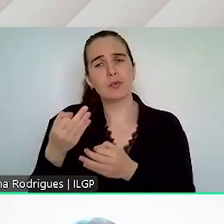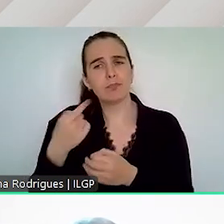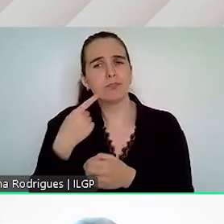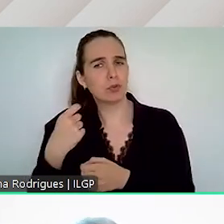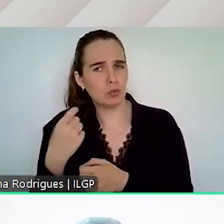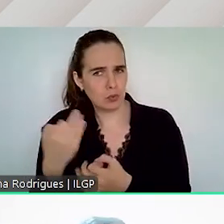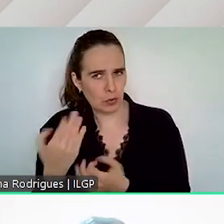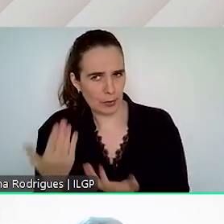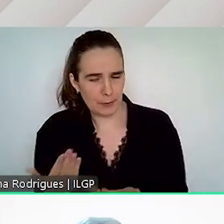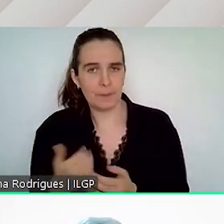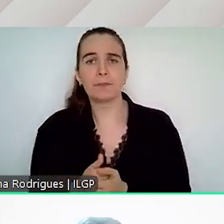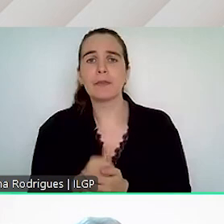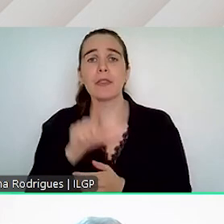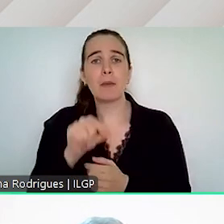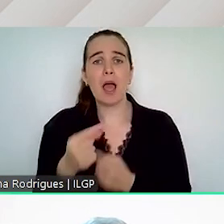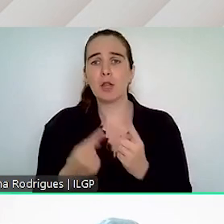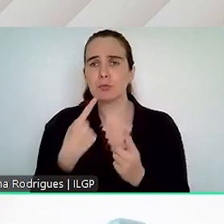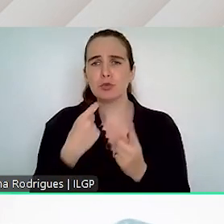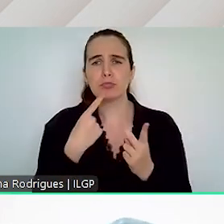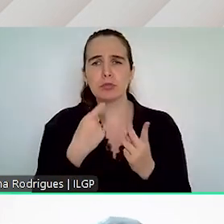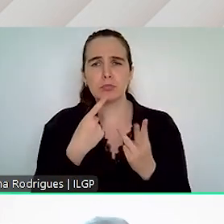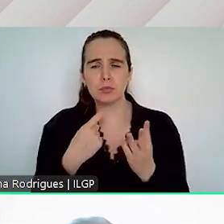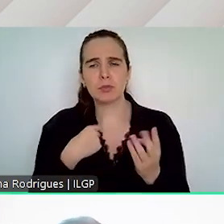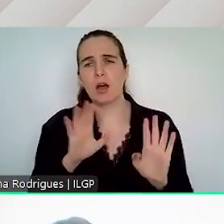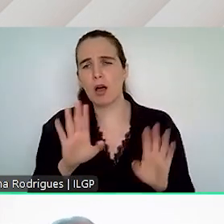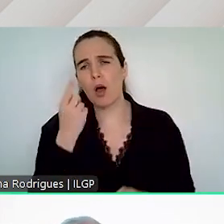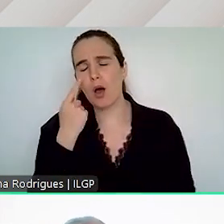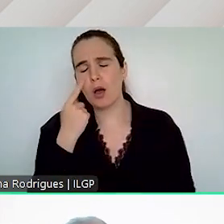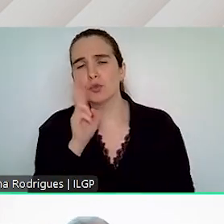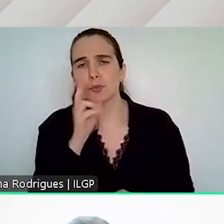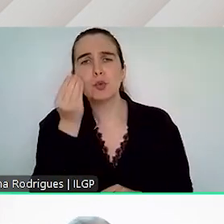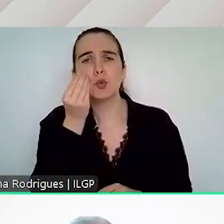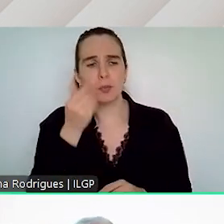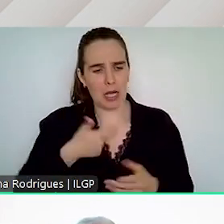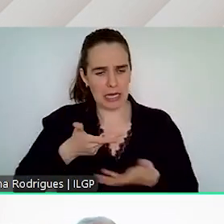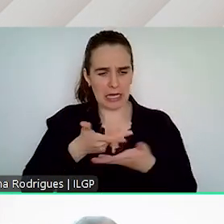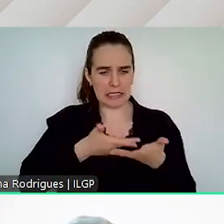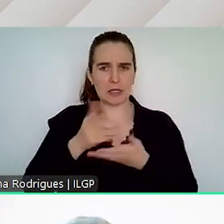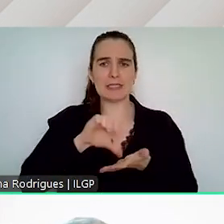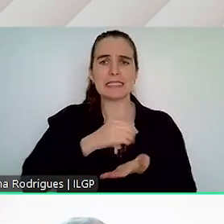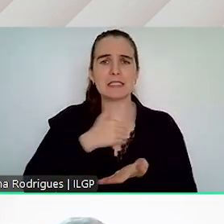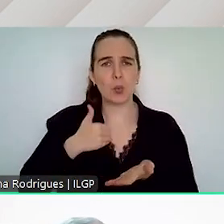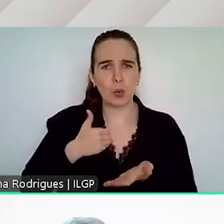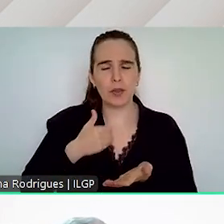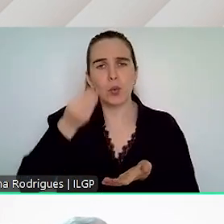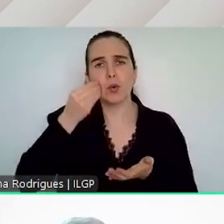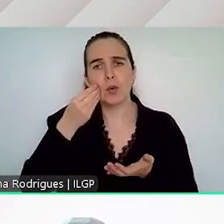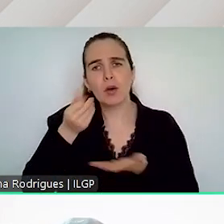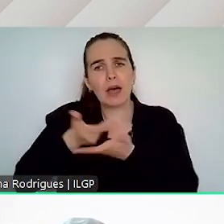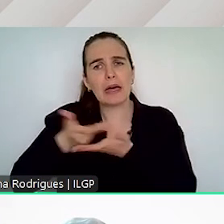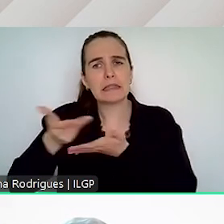e colocou um conjunto de perguntas. Como é que então vamos relacionar melhor os centros de saúde, por exemplo, com a